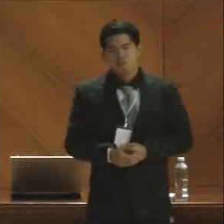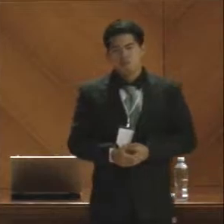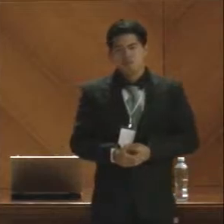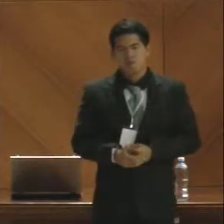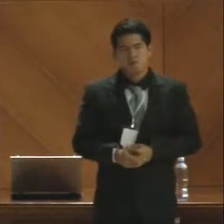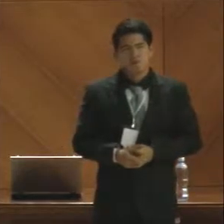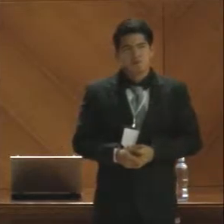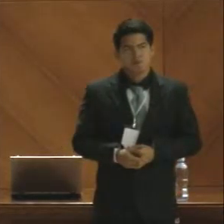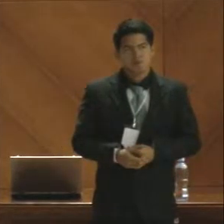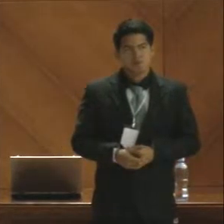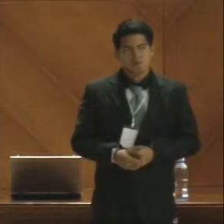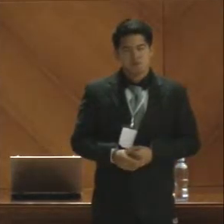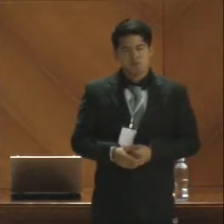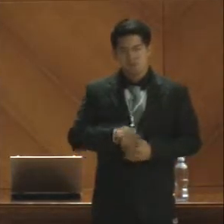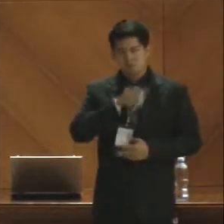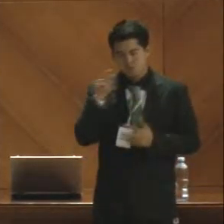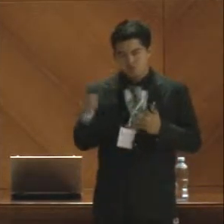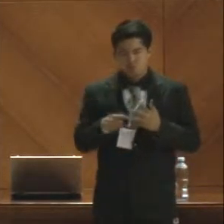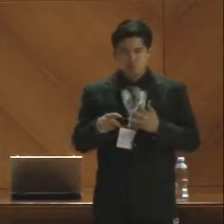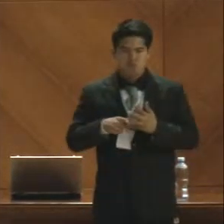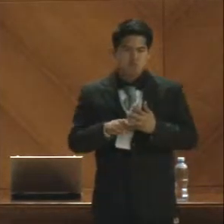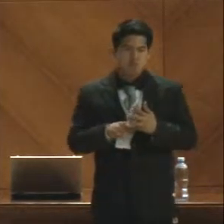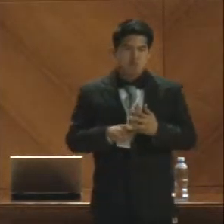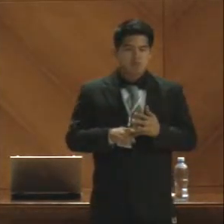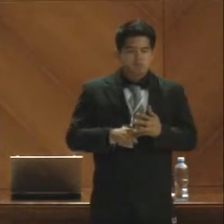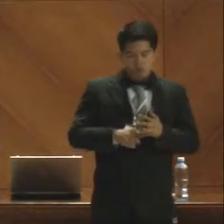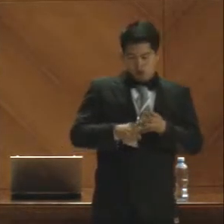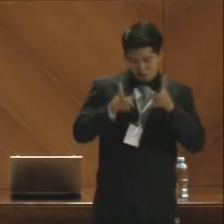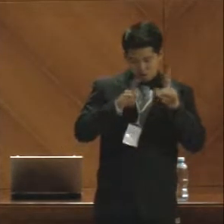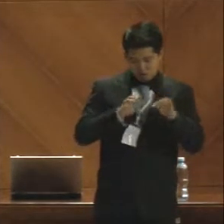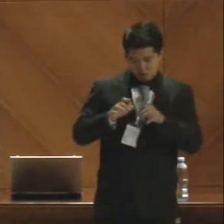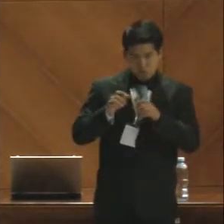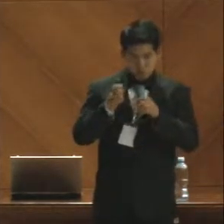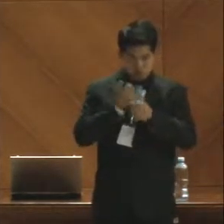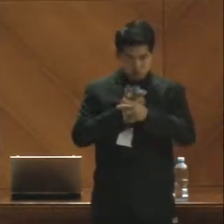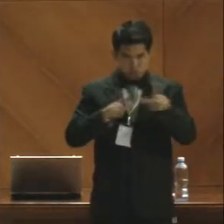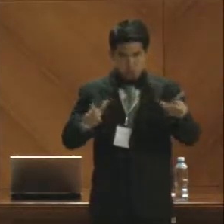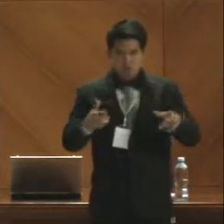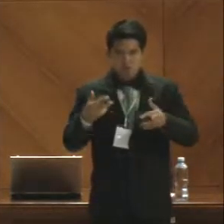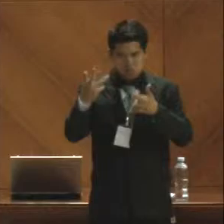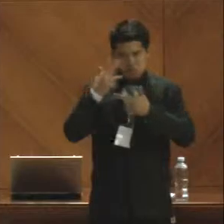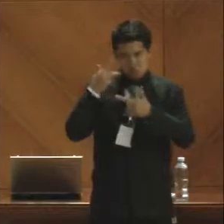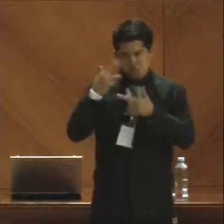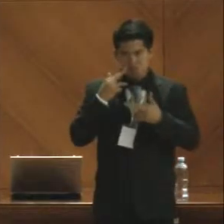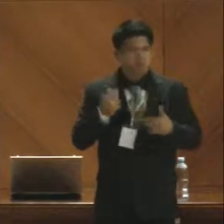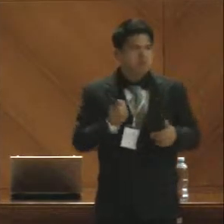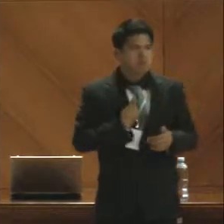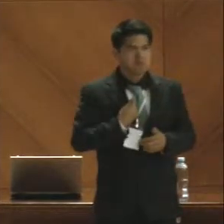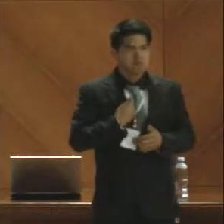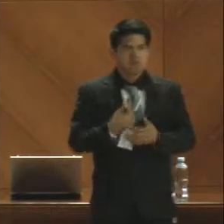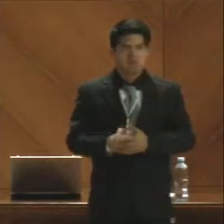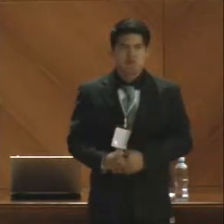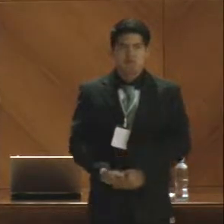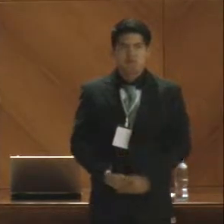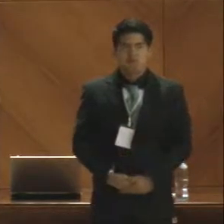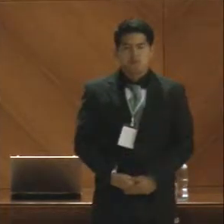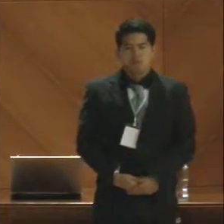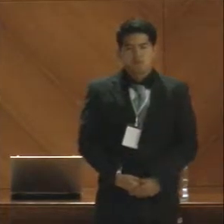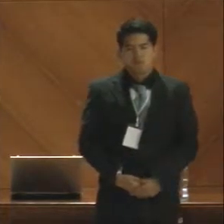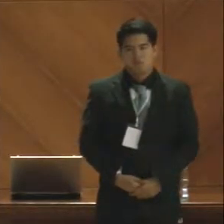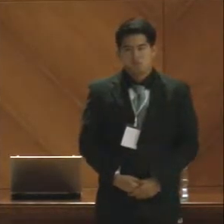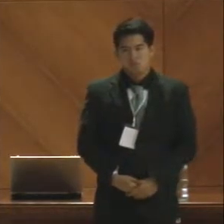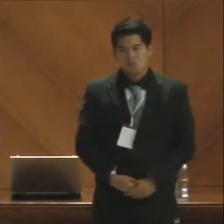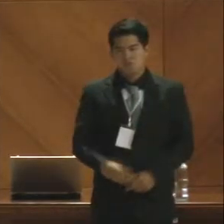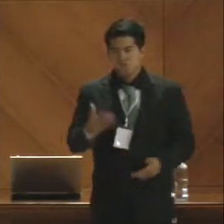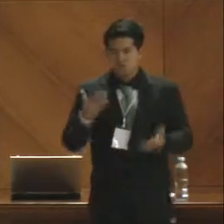Respetan el software libre, respeta nuestra libertad. Permite a los países tener soberanía tecnológica. ¿Ustedes han escuchado de las